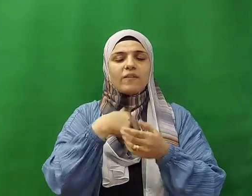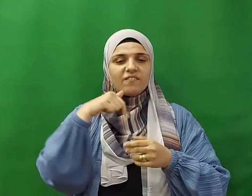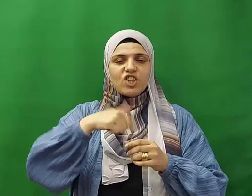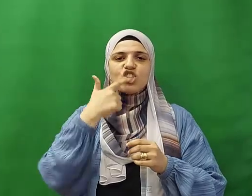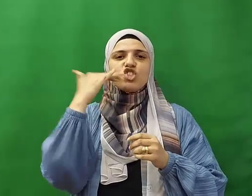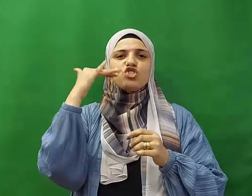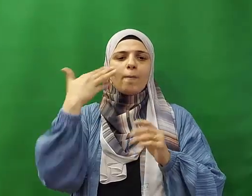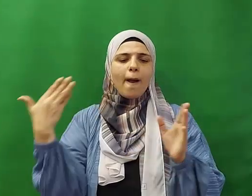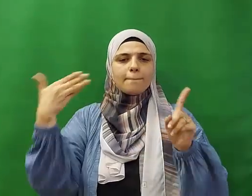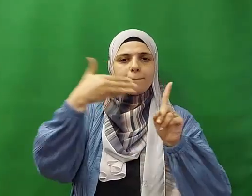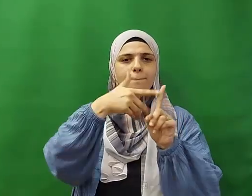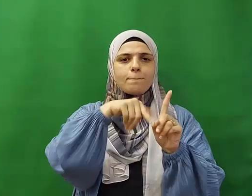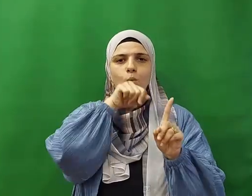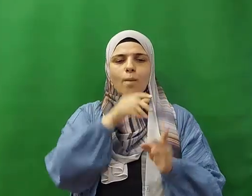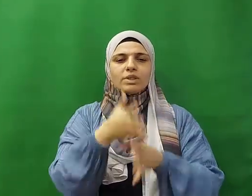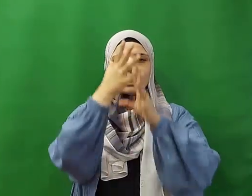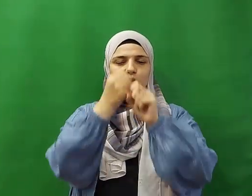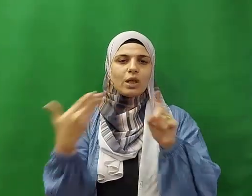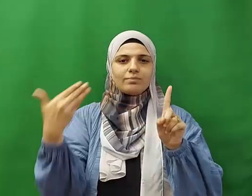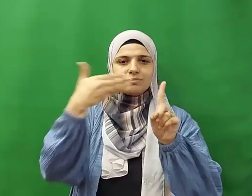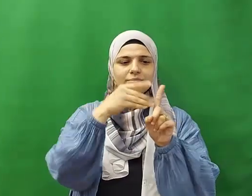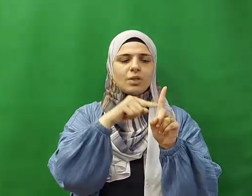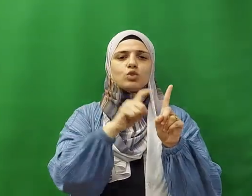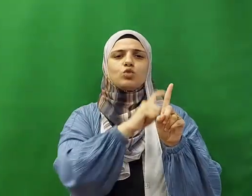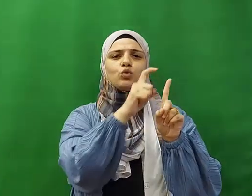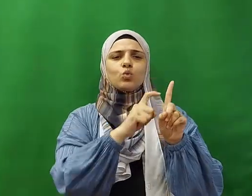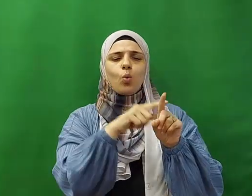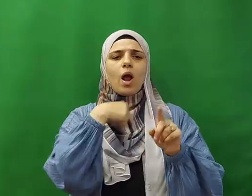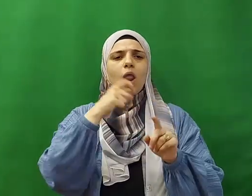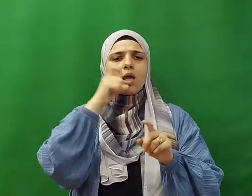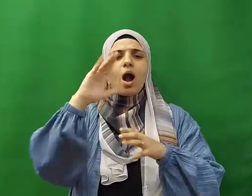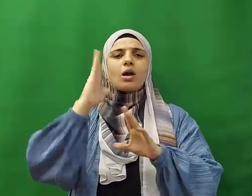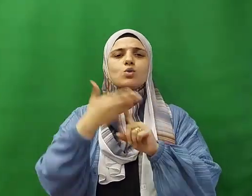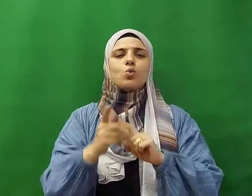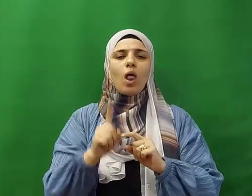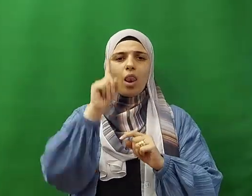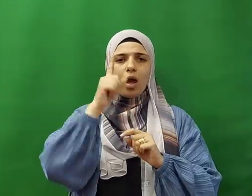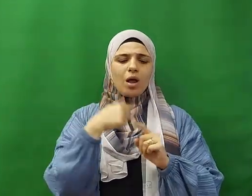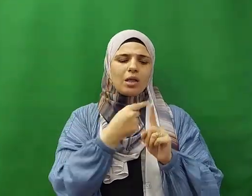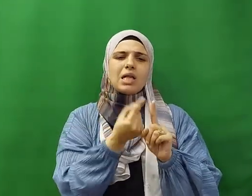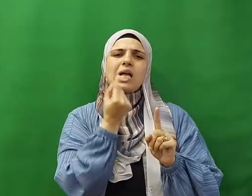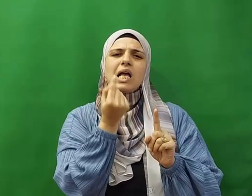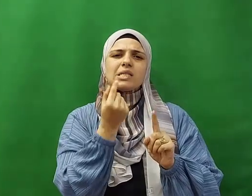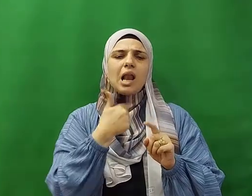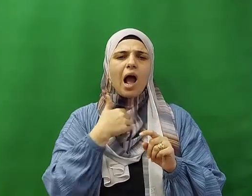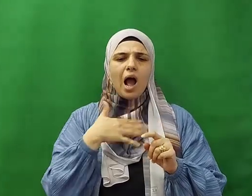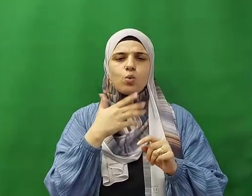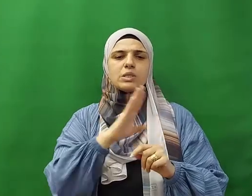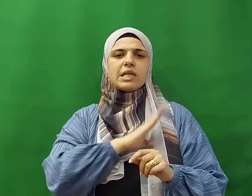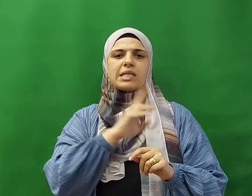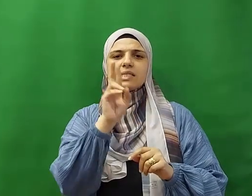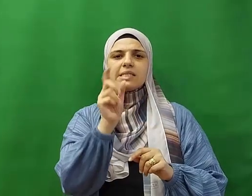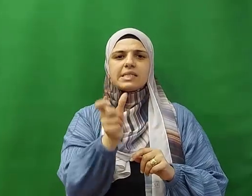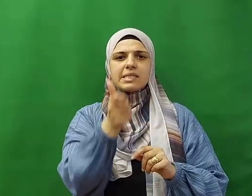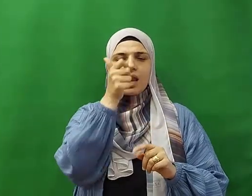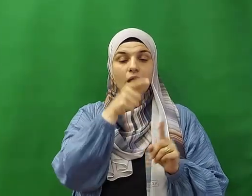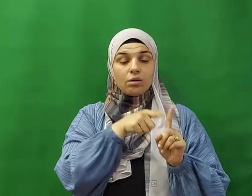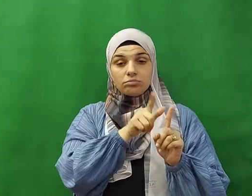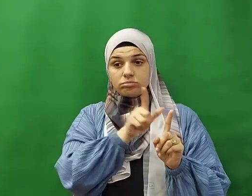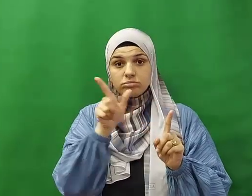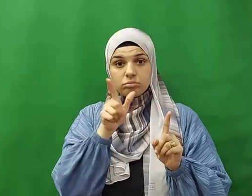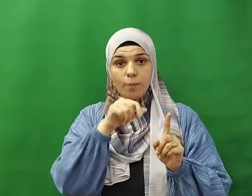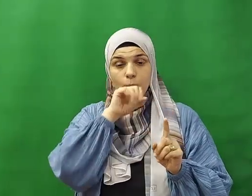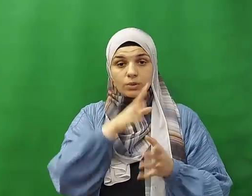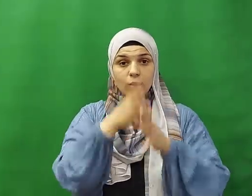فحينما أتى شاب إلى النبي صلى الله عليه وسلم وقال: يا رسول الله، إئذن لي بالزنا، قربه